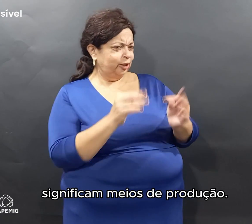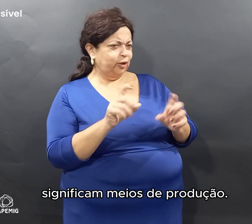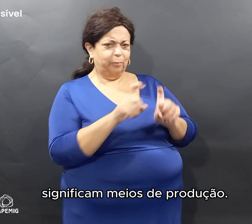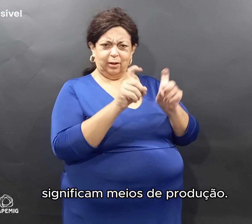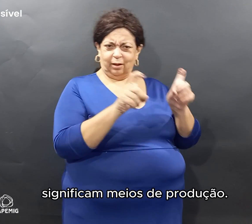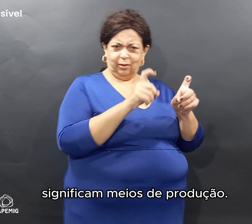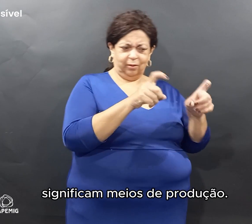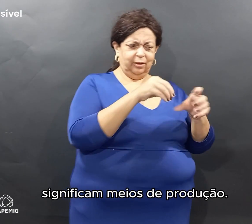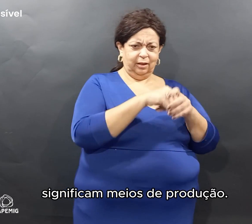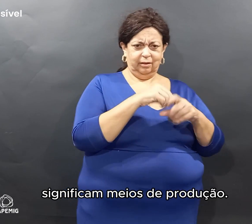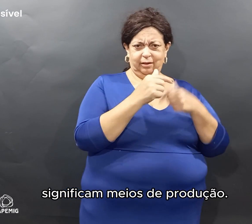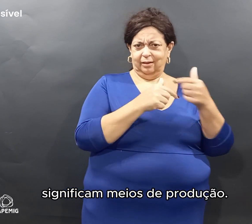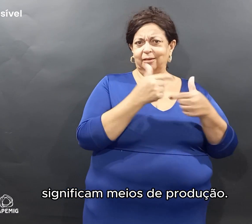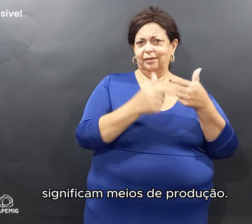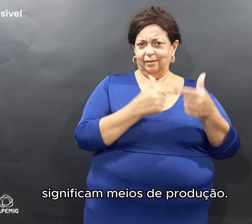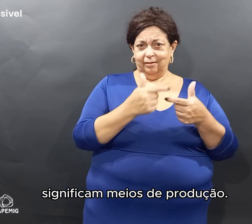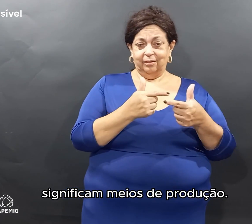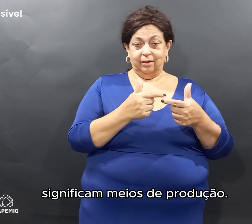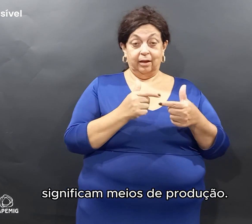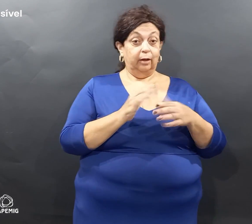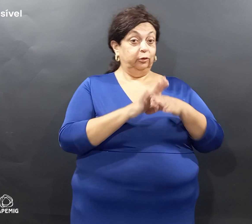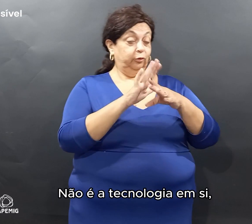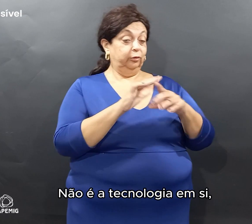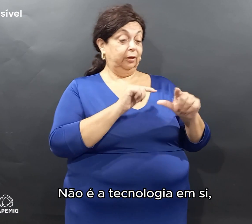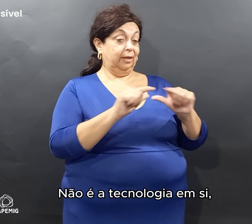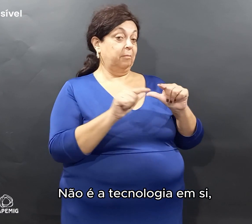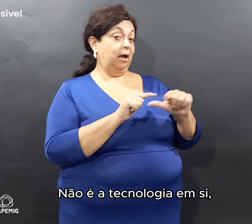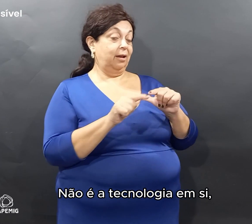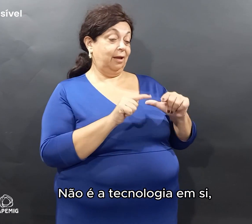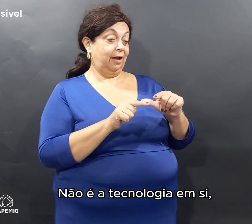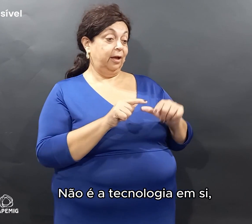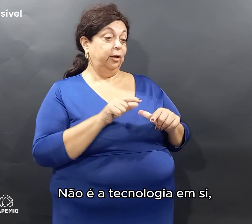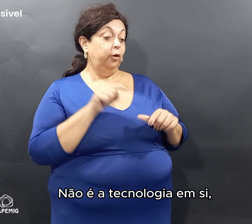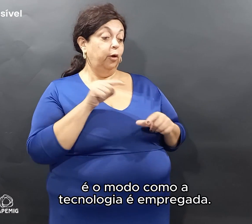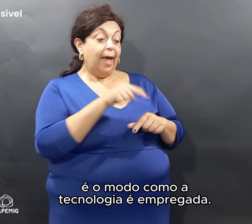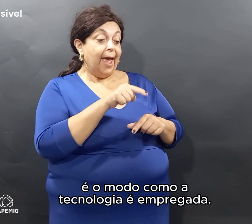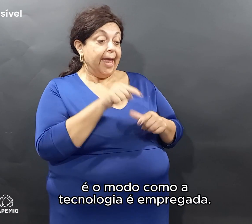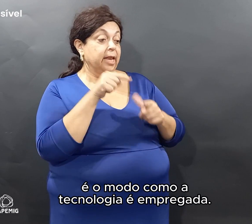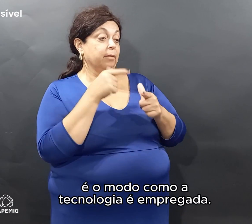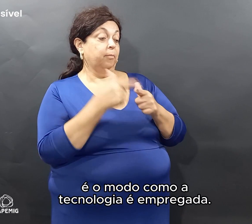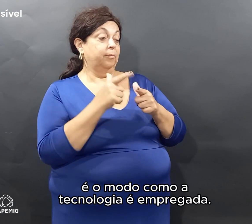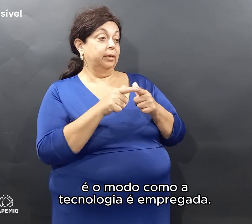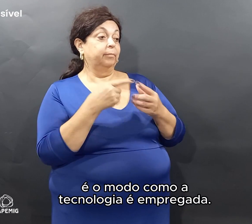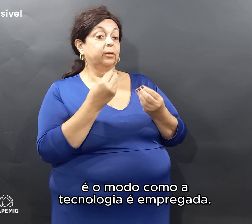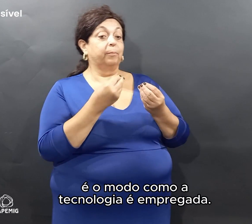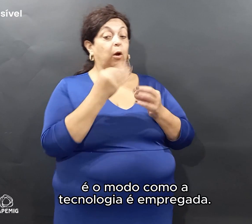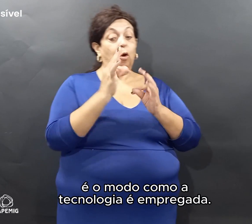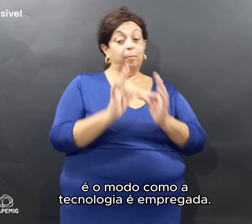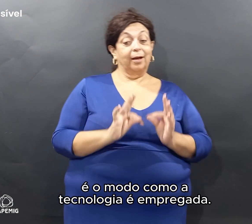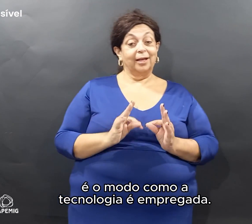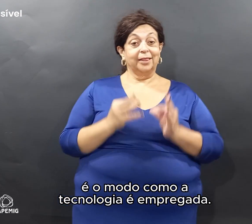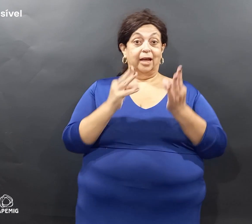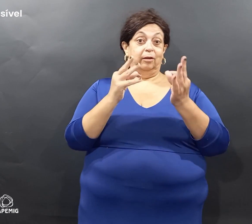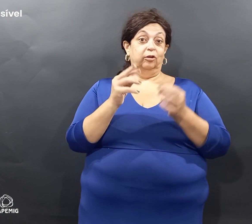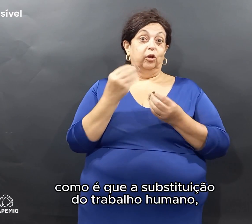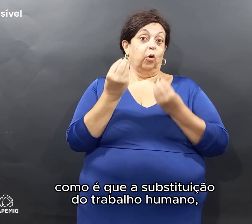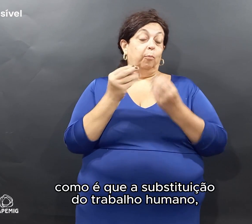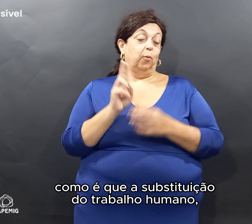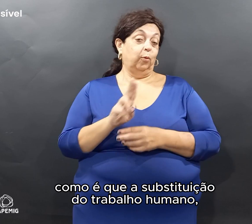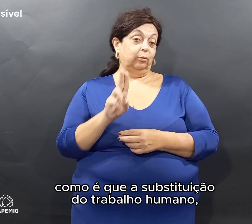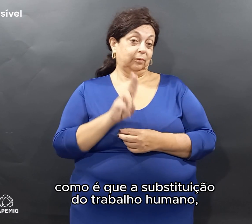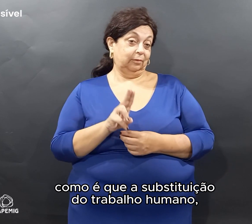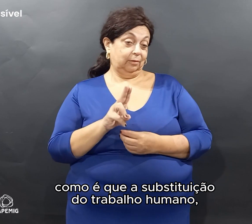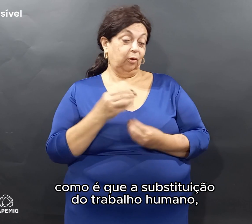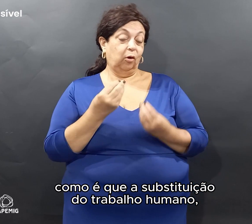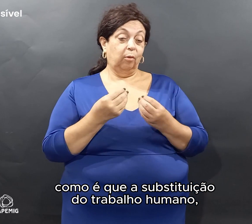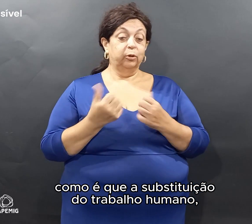tecnologias, elas significam meios de produção, né? Não é a tecnologia em si, é o modo como a tecnologia ela é empregada. Como